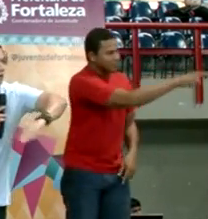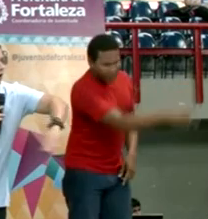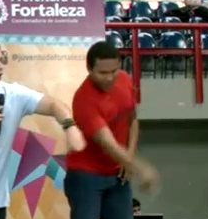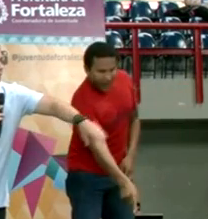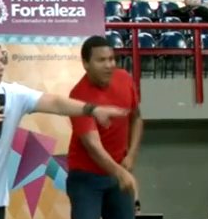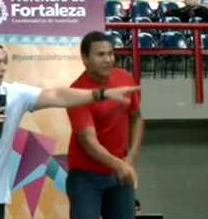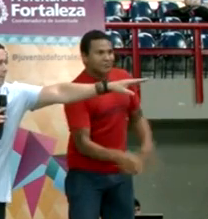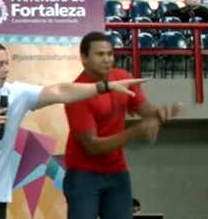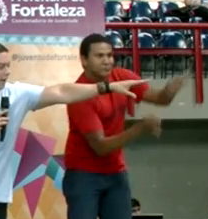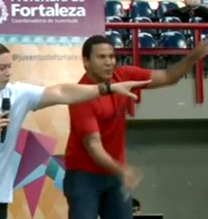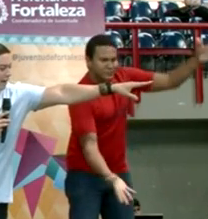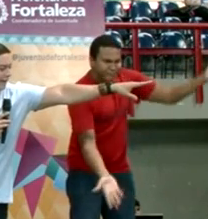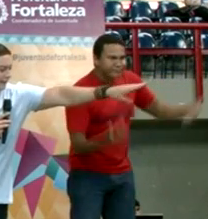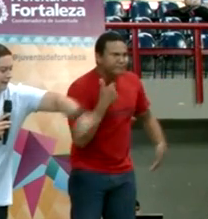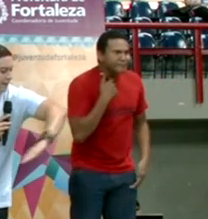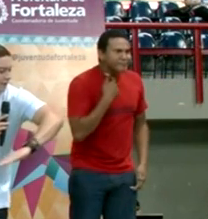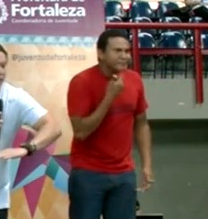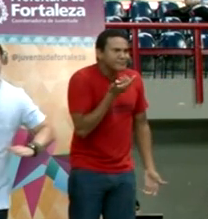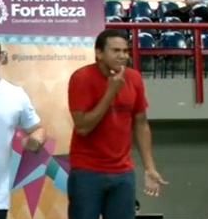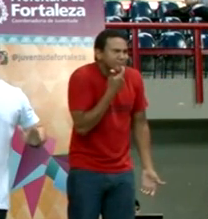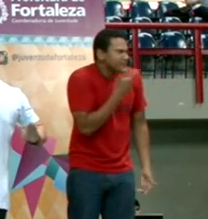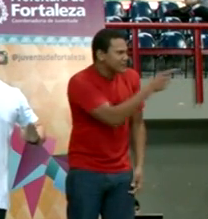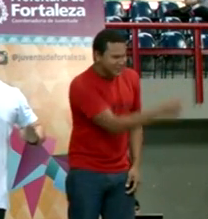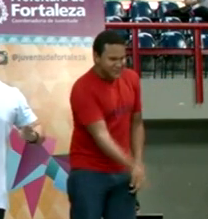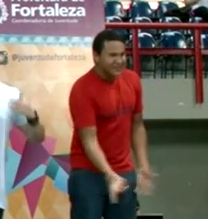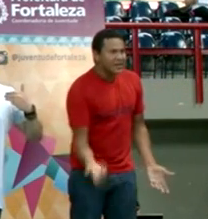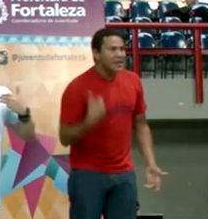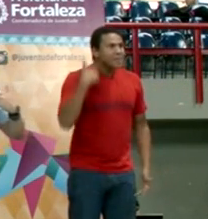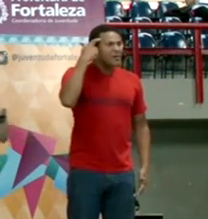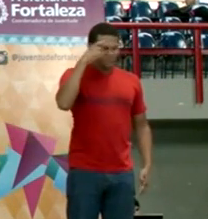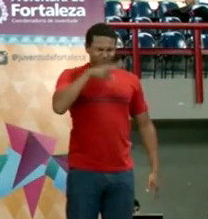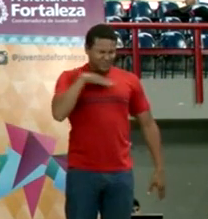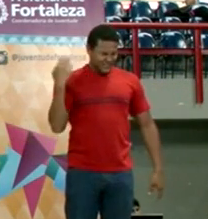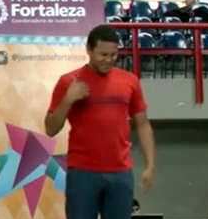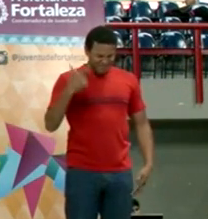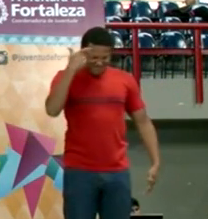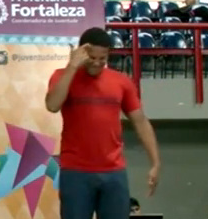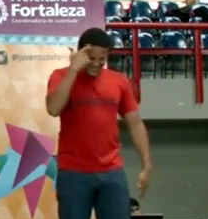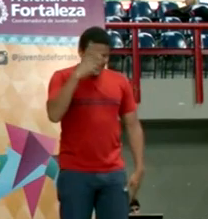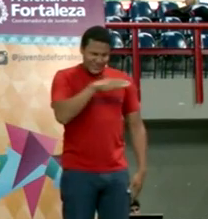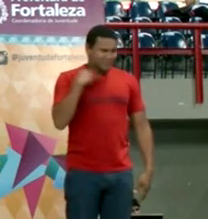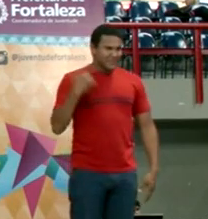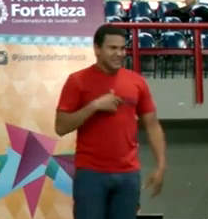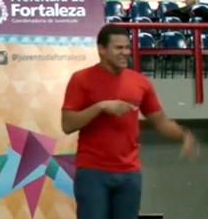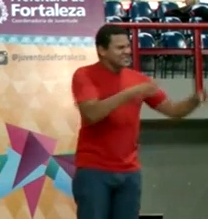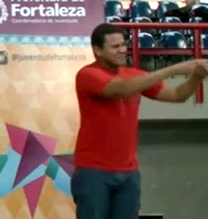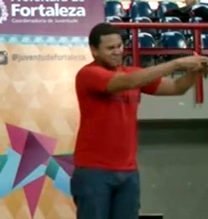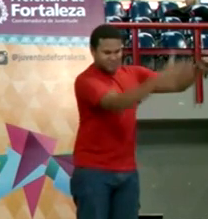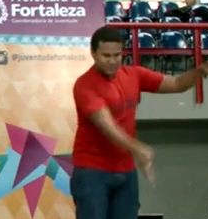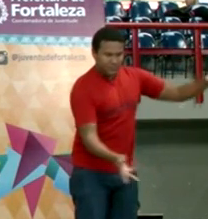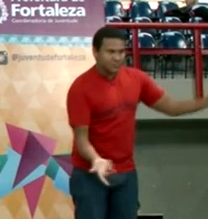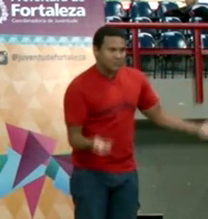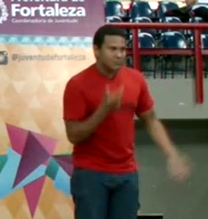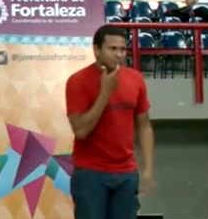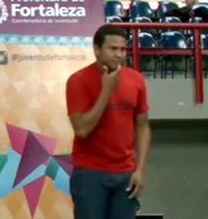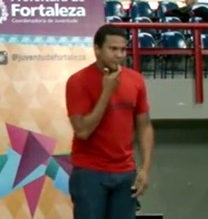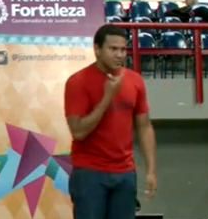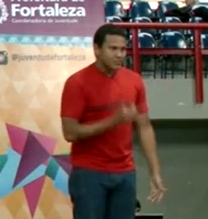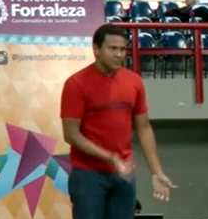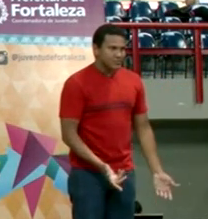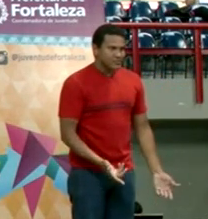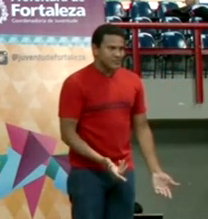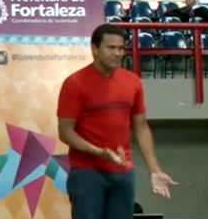som. Olha, para o cara morrer numa queda dessa aqui, para morrer, tem que ser bom. Tem que ter